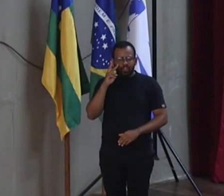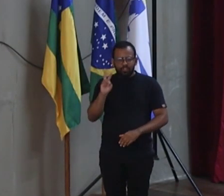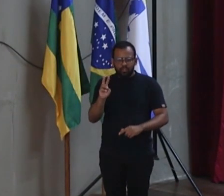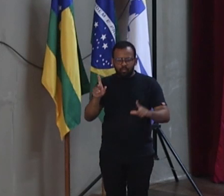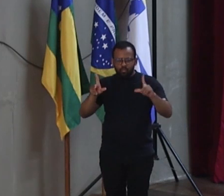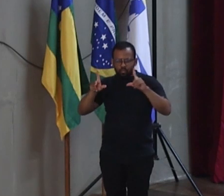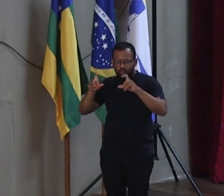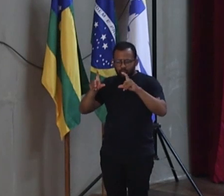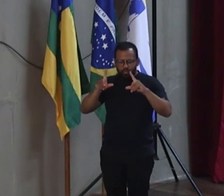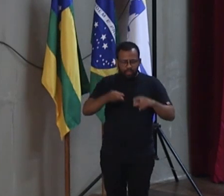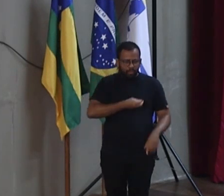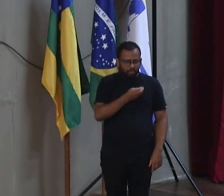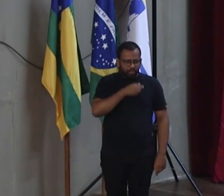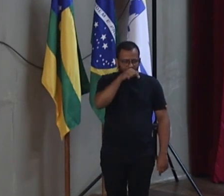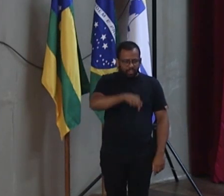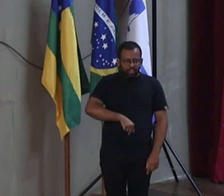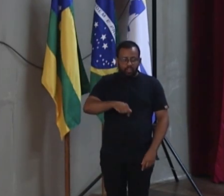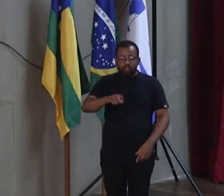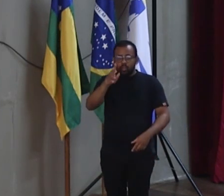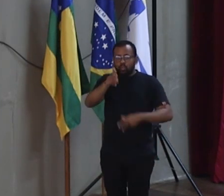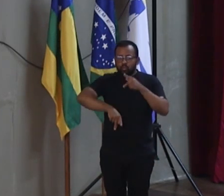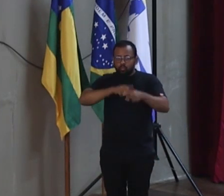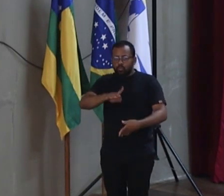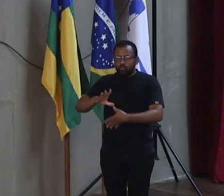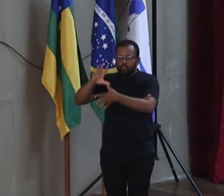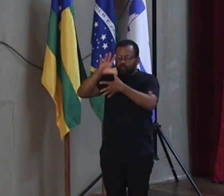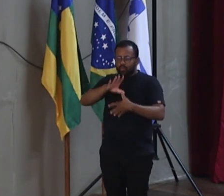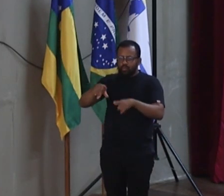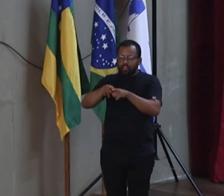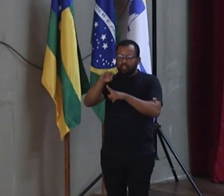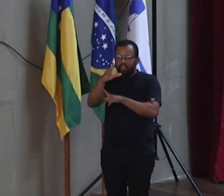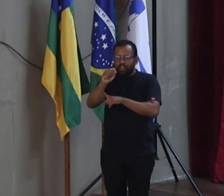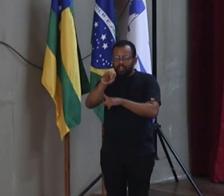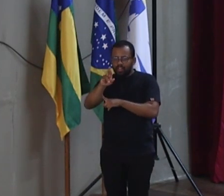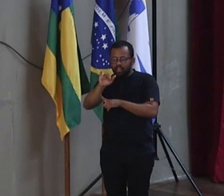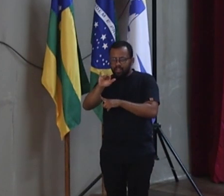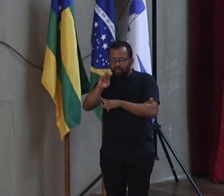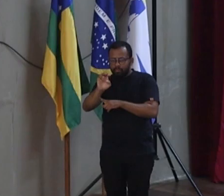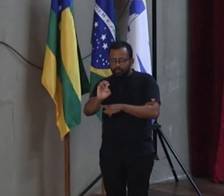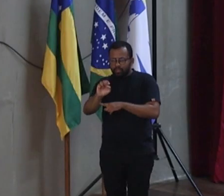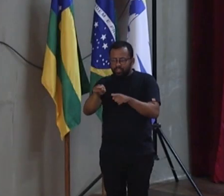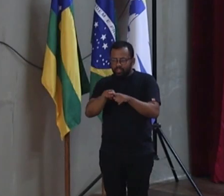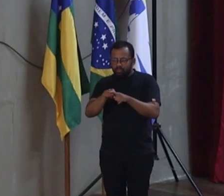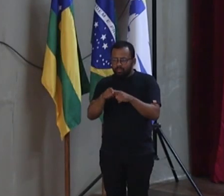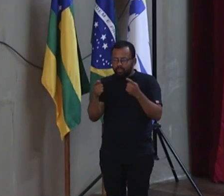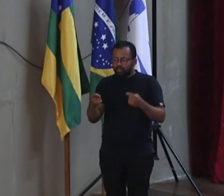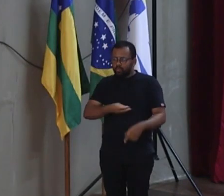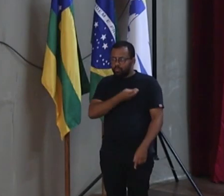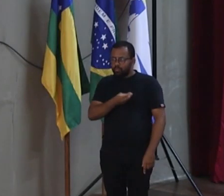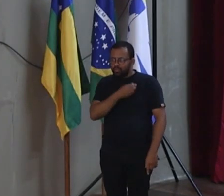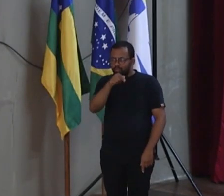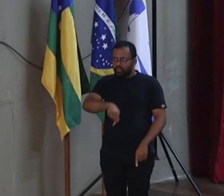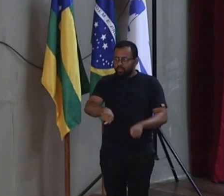foco no aumento da participação latino-americana, incluindo o Caribe, tanto nos